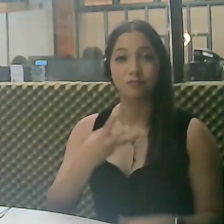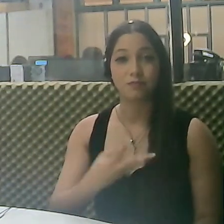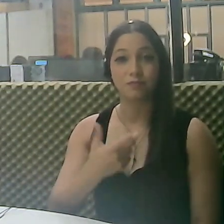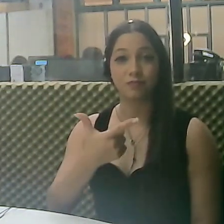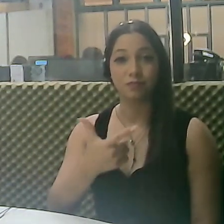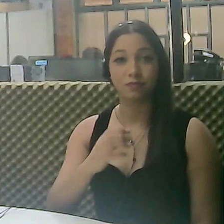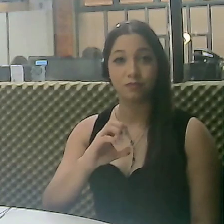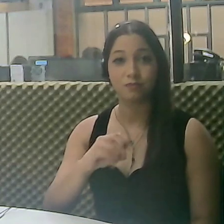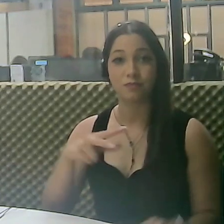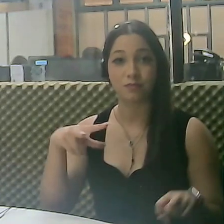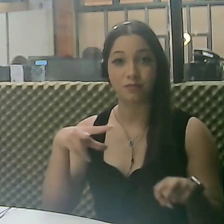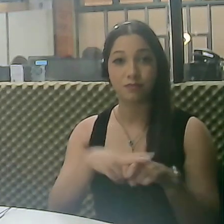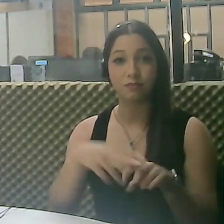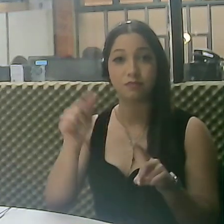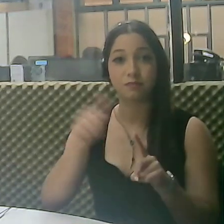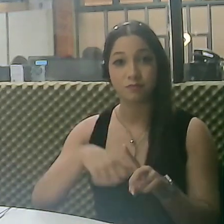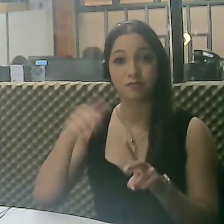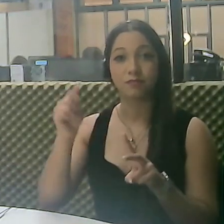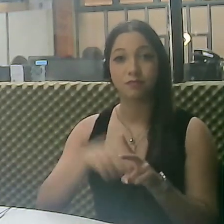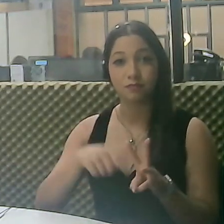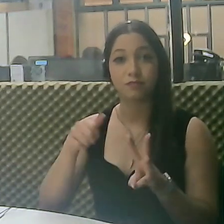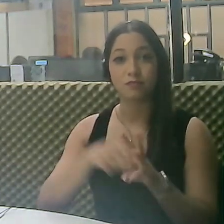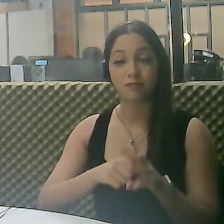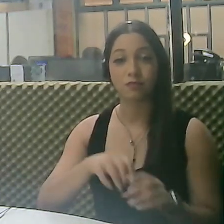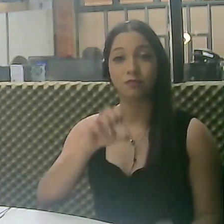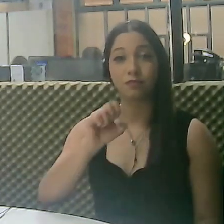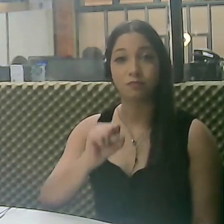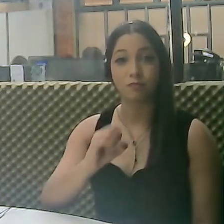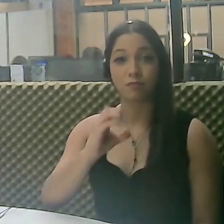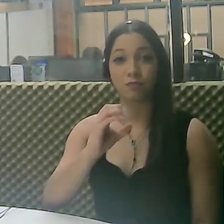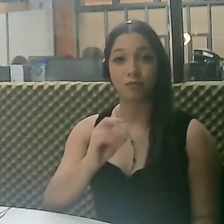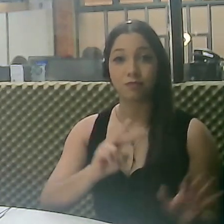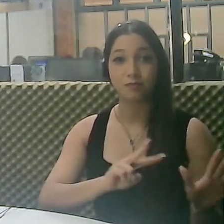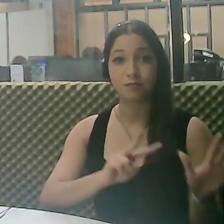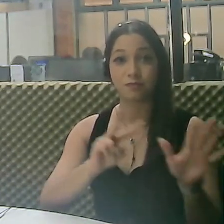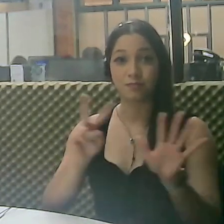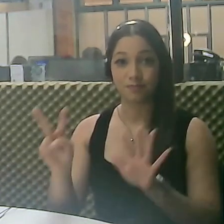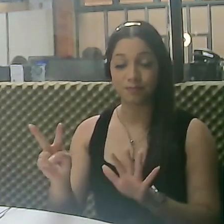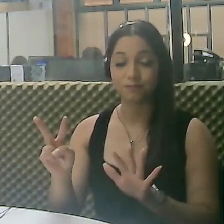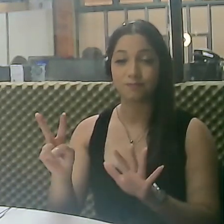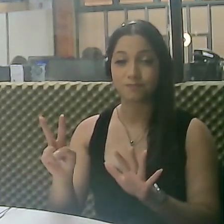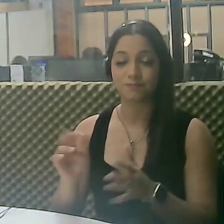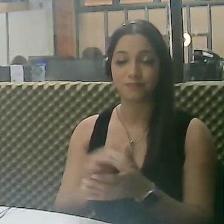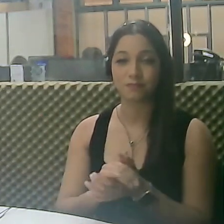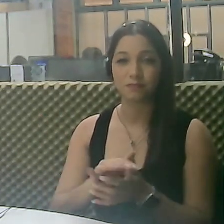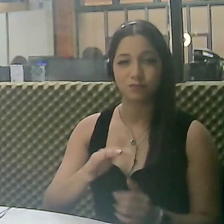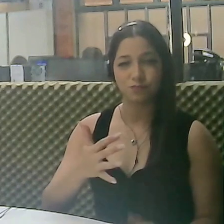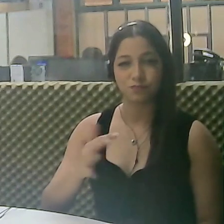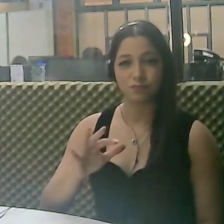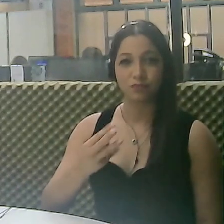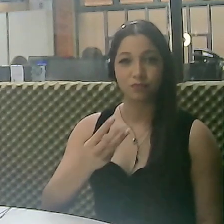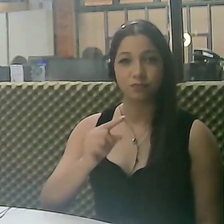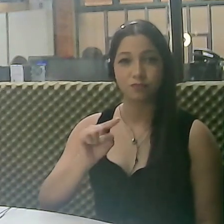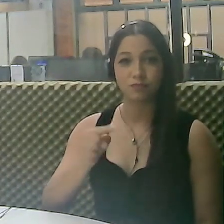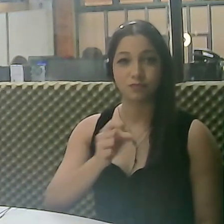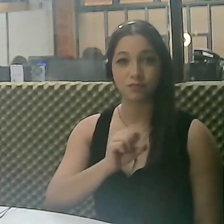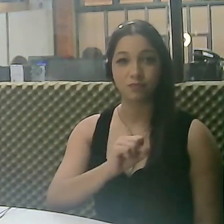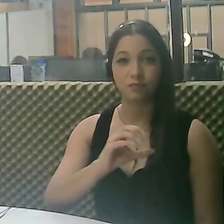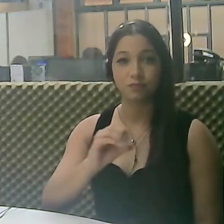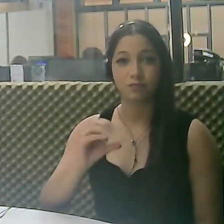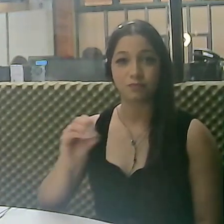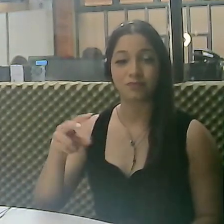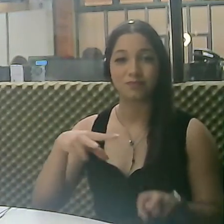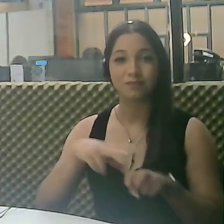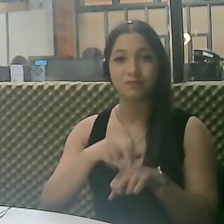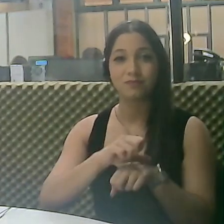320 castrações por mês, sendo 80 castrações por semana. A estimativa é realizar 3.800